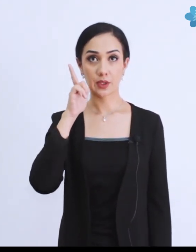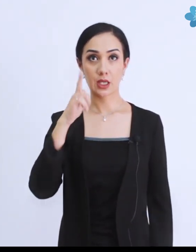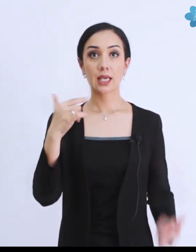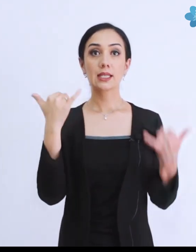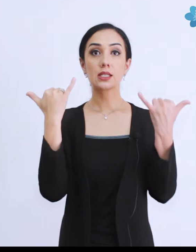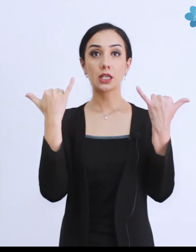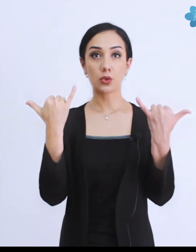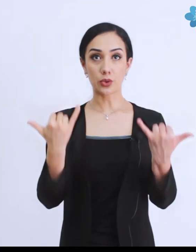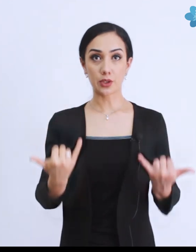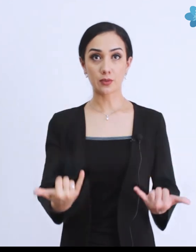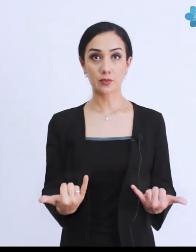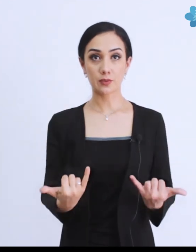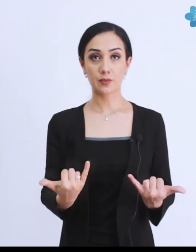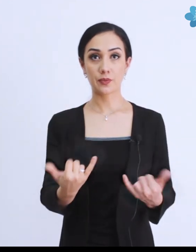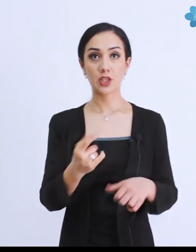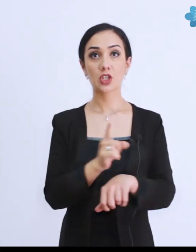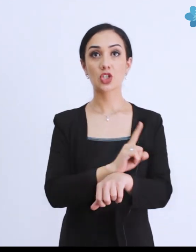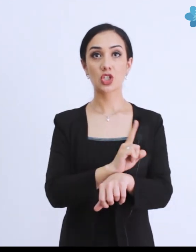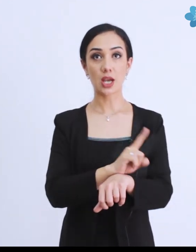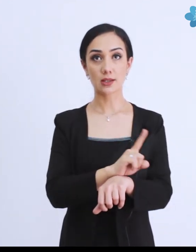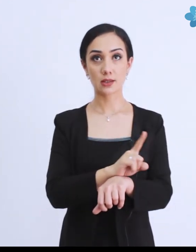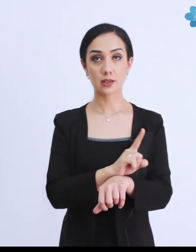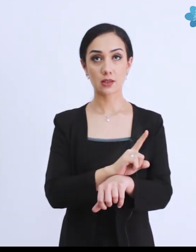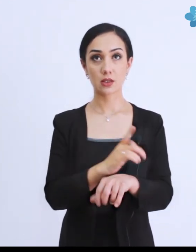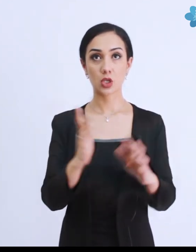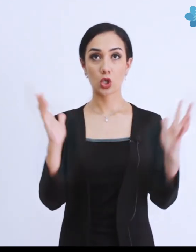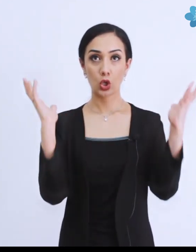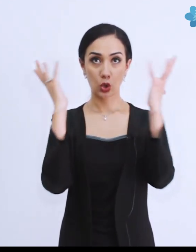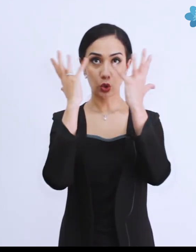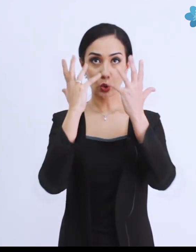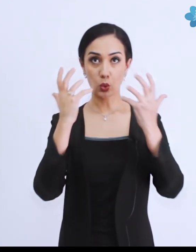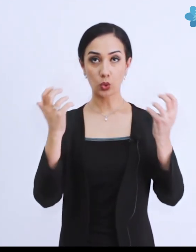сегодня час ночь